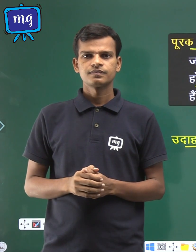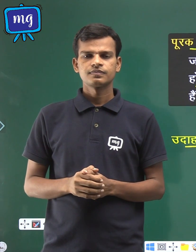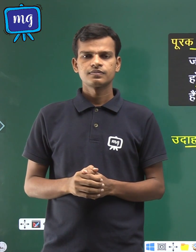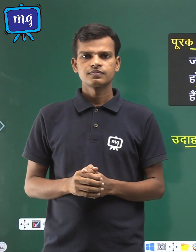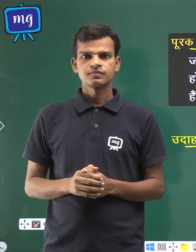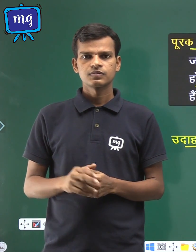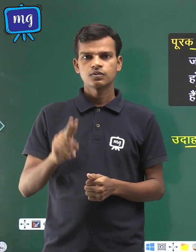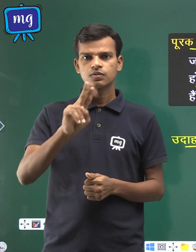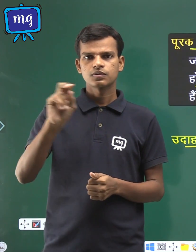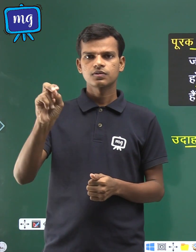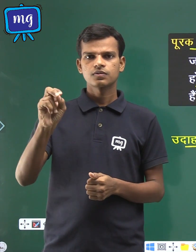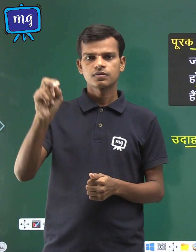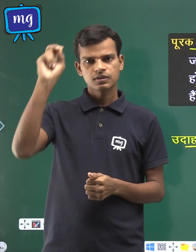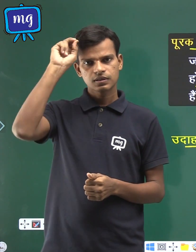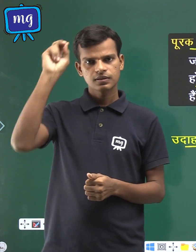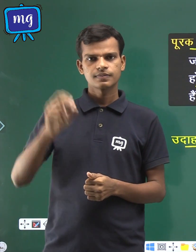20 डिग्री